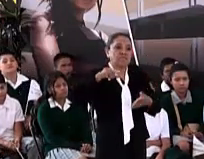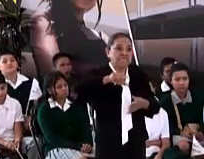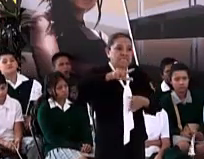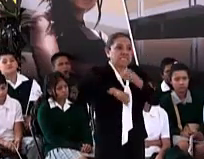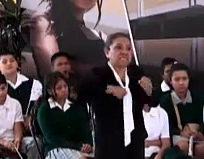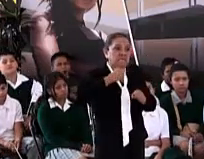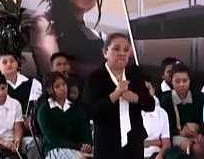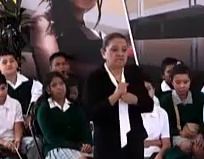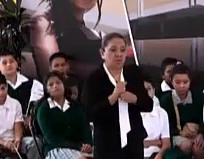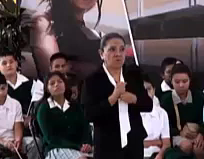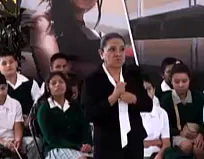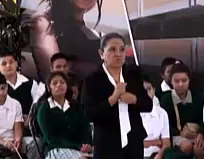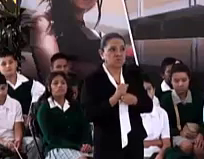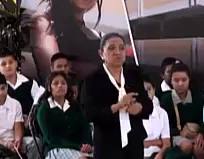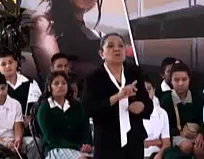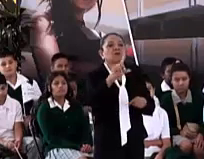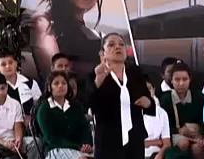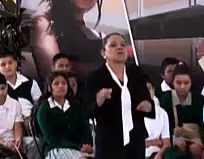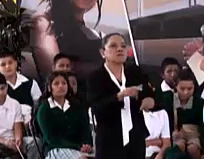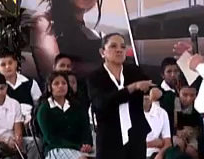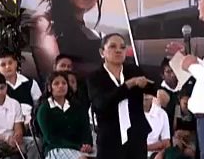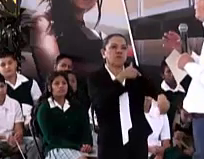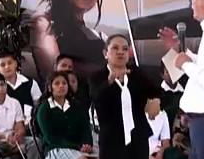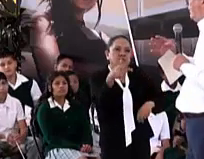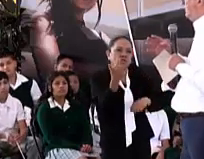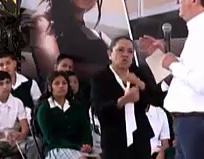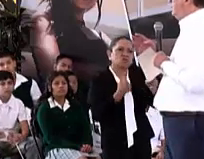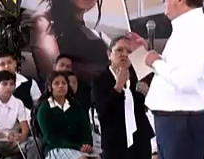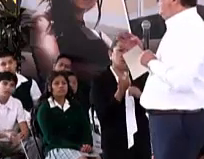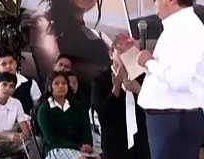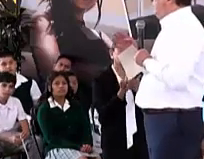años, que después durante 12 años esperó